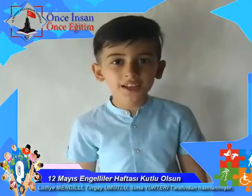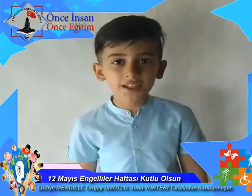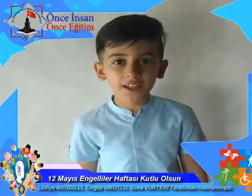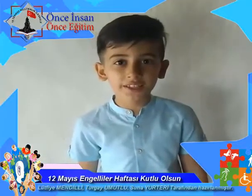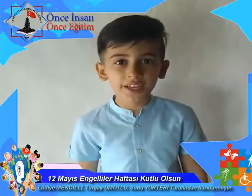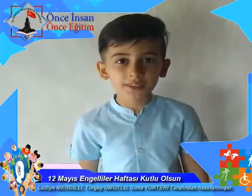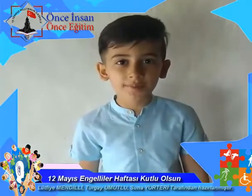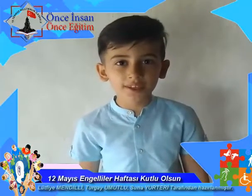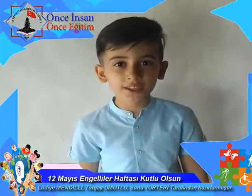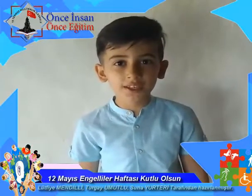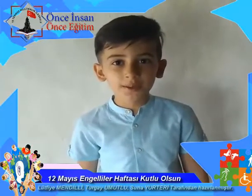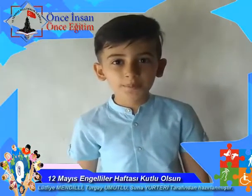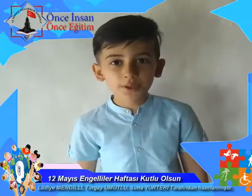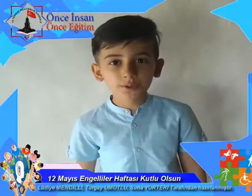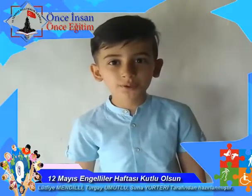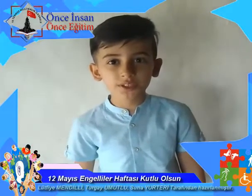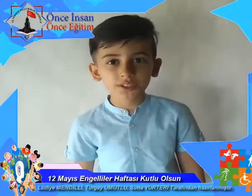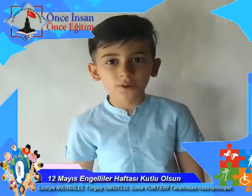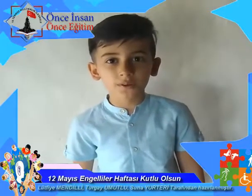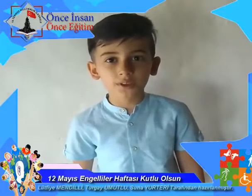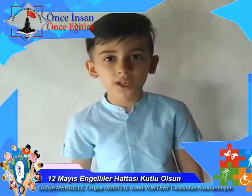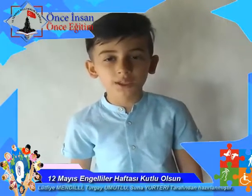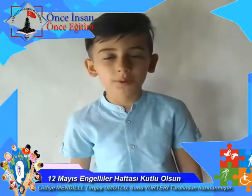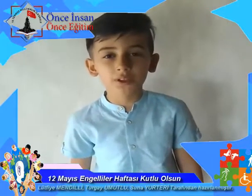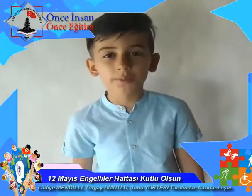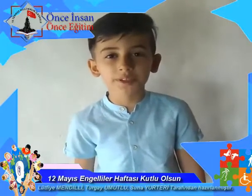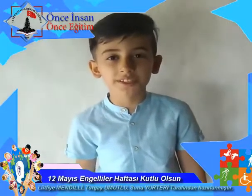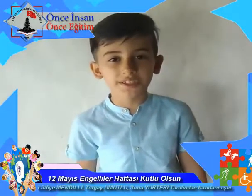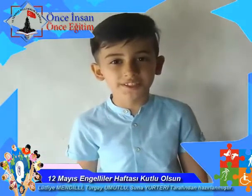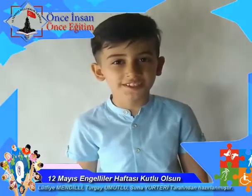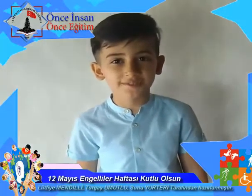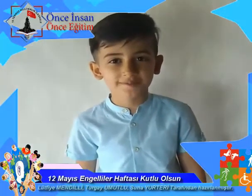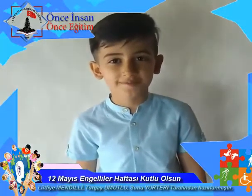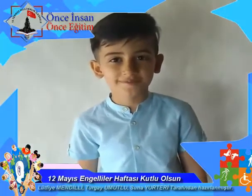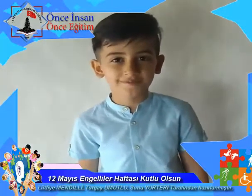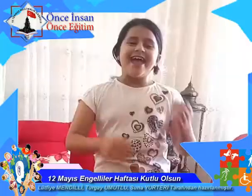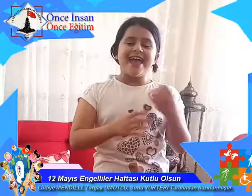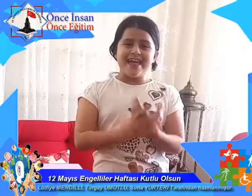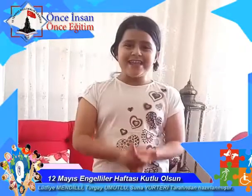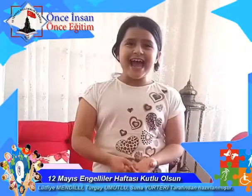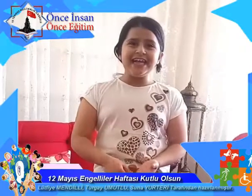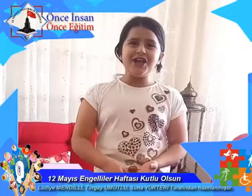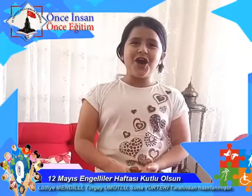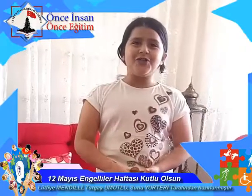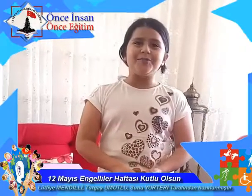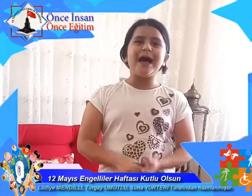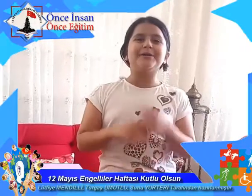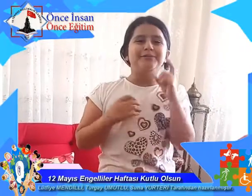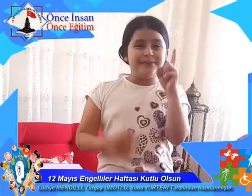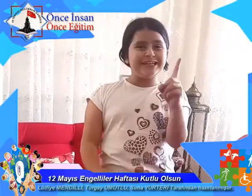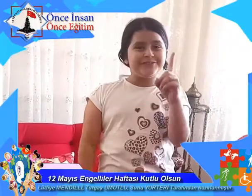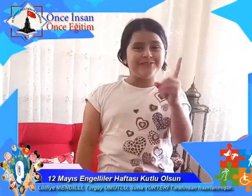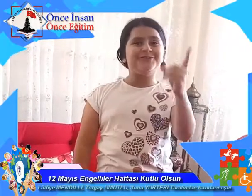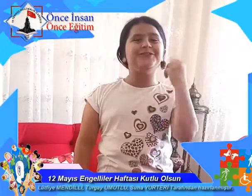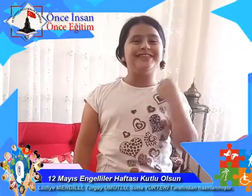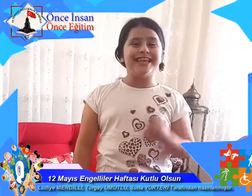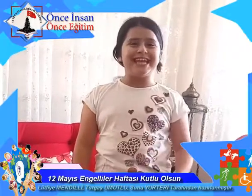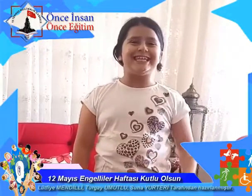Engellilerle alay etmeyin. Bir gün siz de onlar gibi olabilirsiniz. Engelli olmak bir kusur